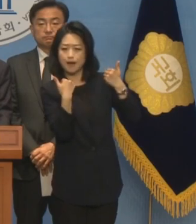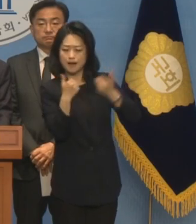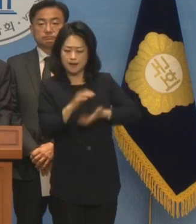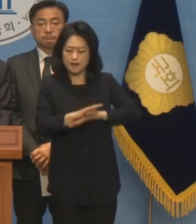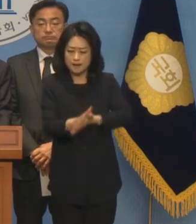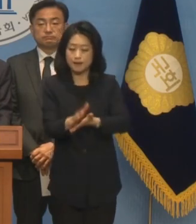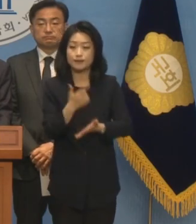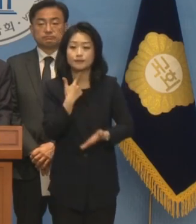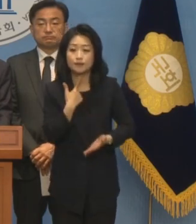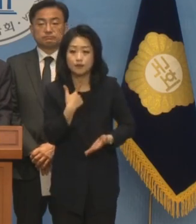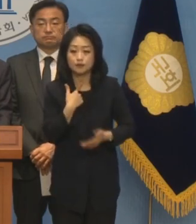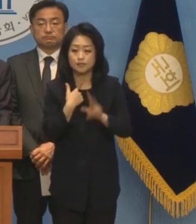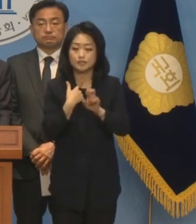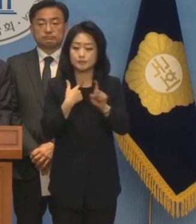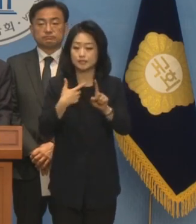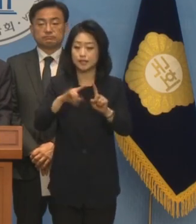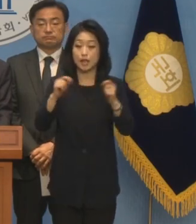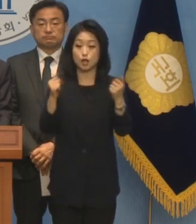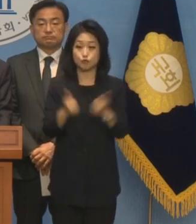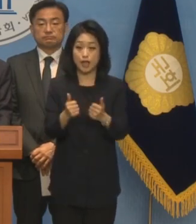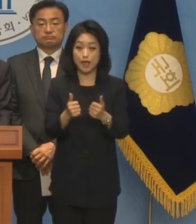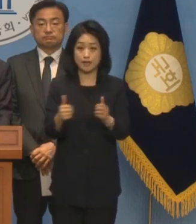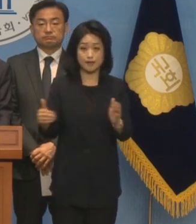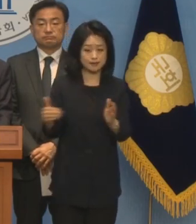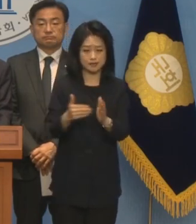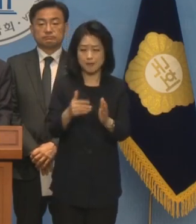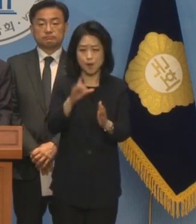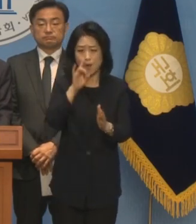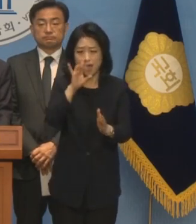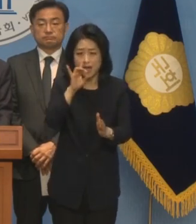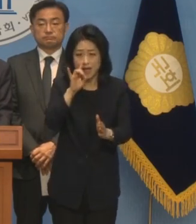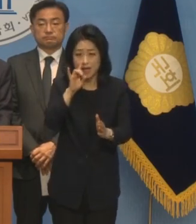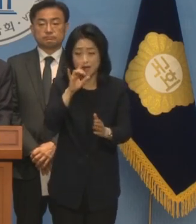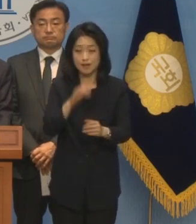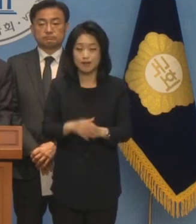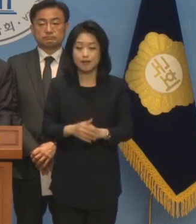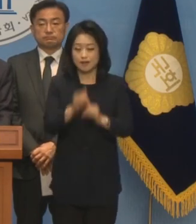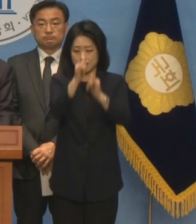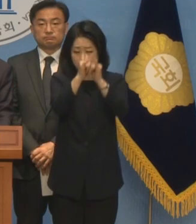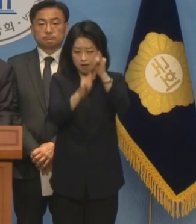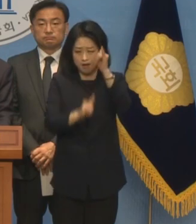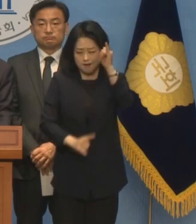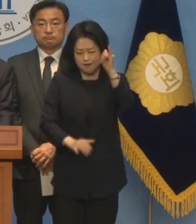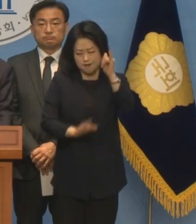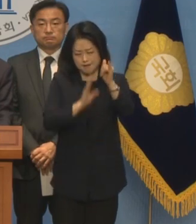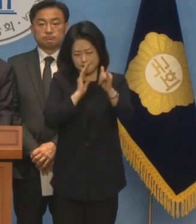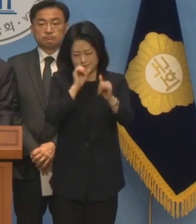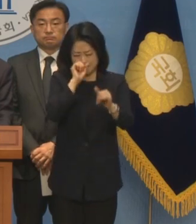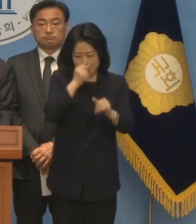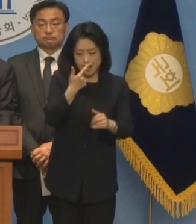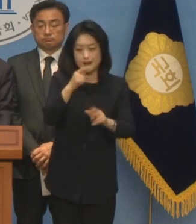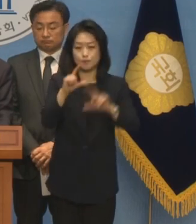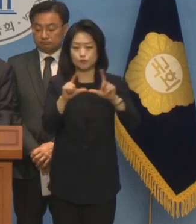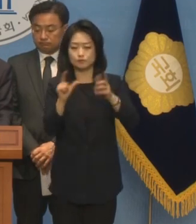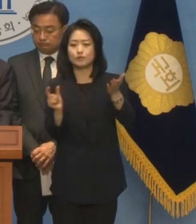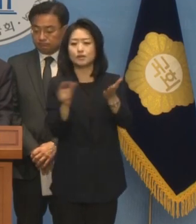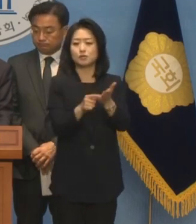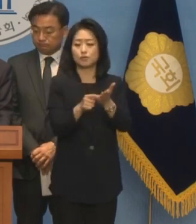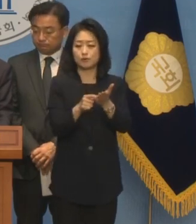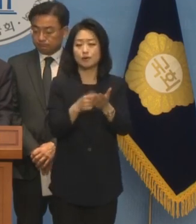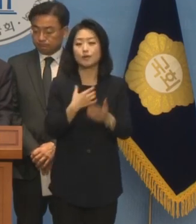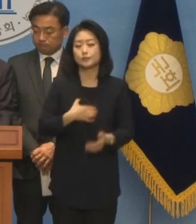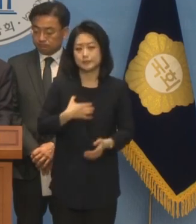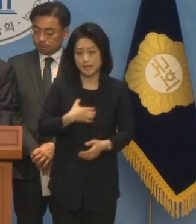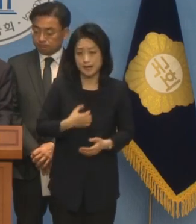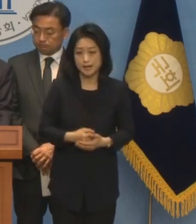당한 21대 국회를 이대로 끝낸다면 이것은 의정으로 기록될 것입니다 독재자가